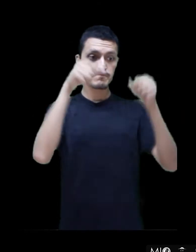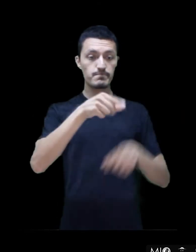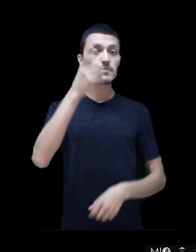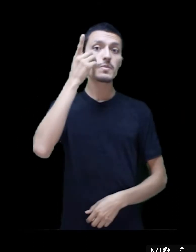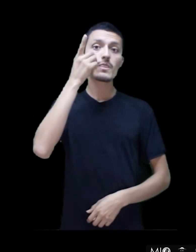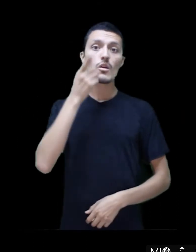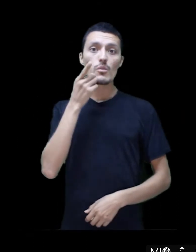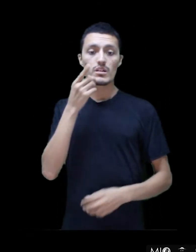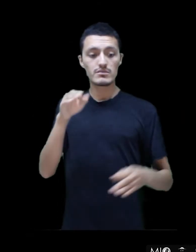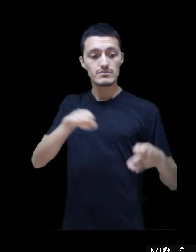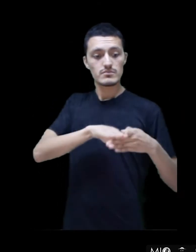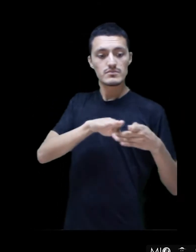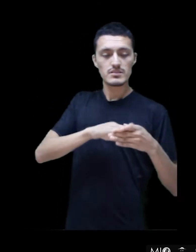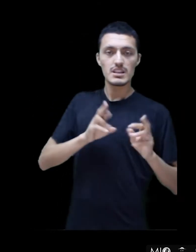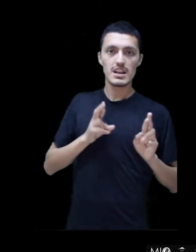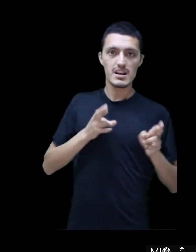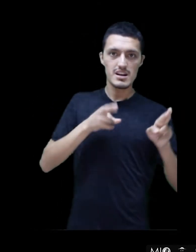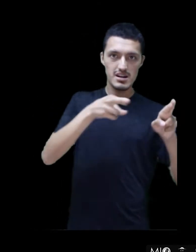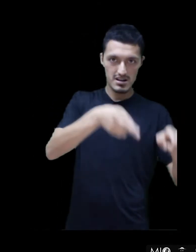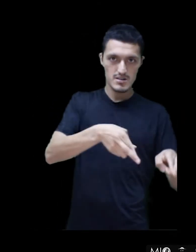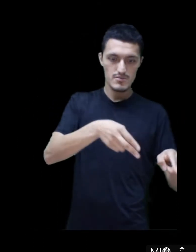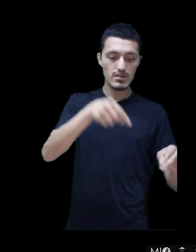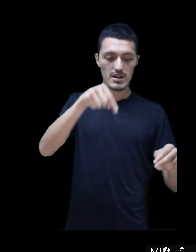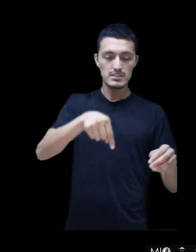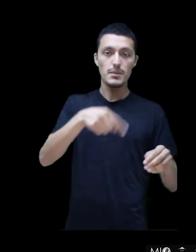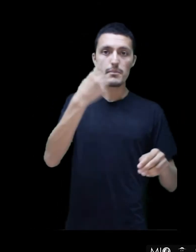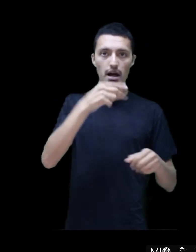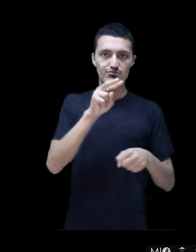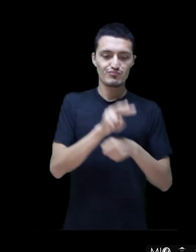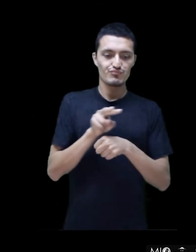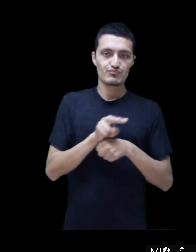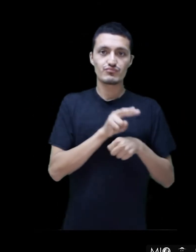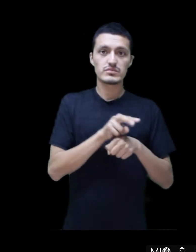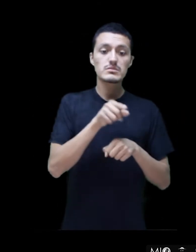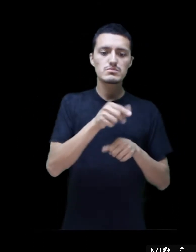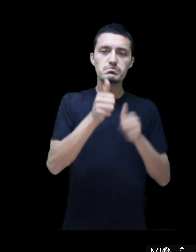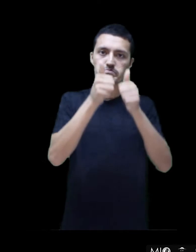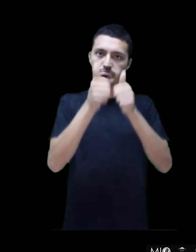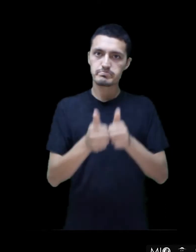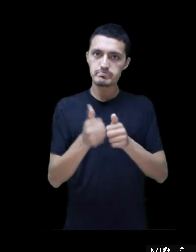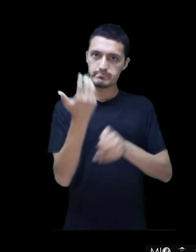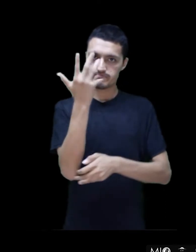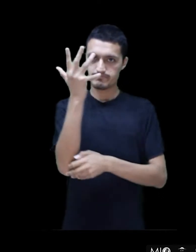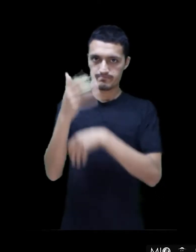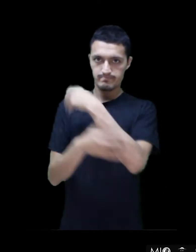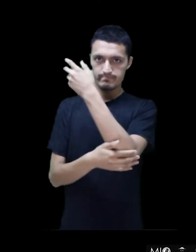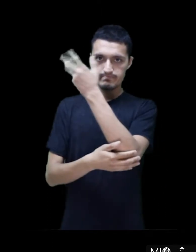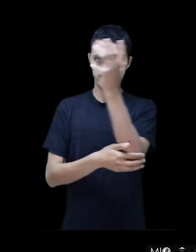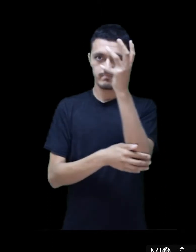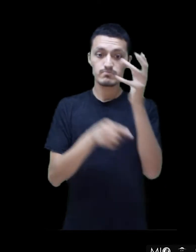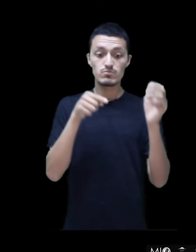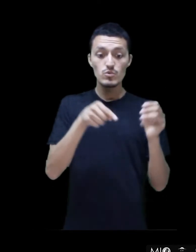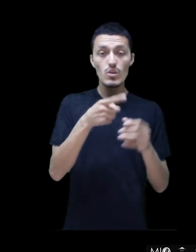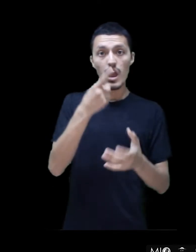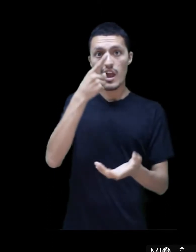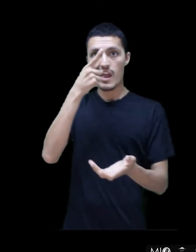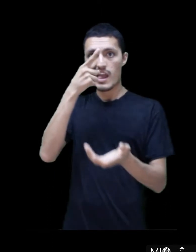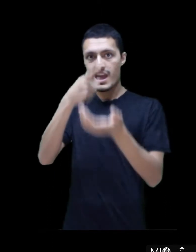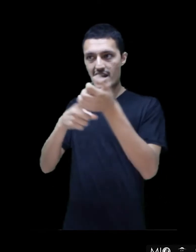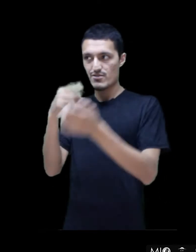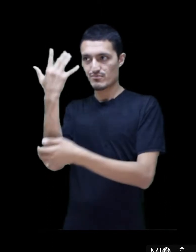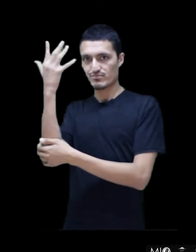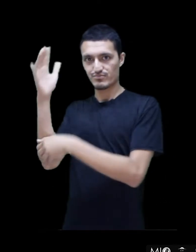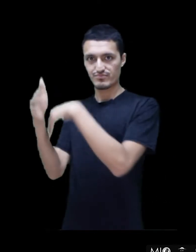venado, duermes cerca de los ríos y en los barrancos. Habita entre la hierba y la maleza. En el bosque habrás